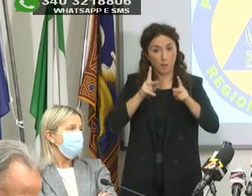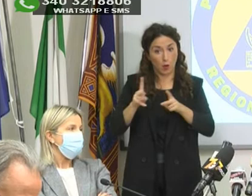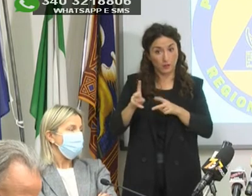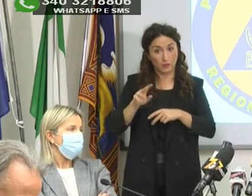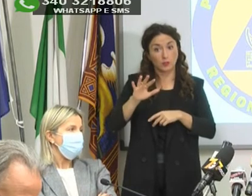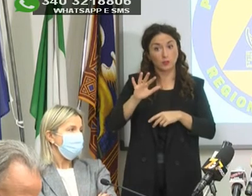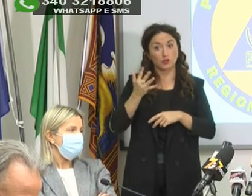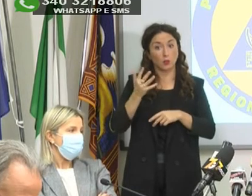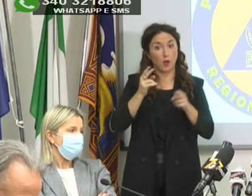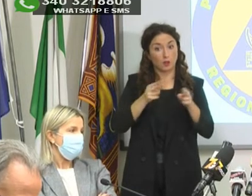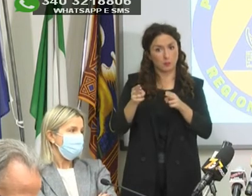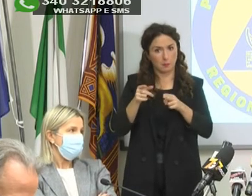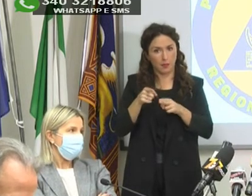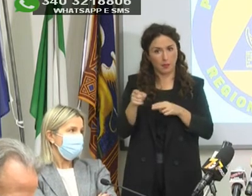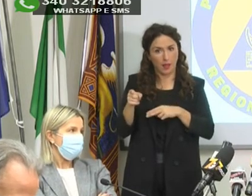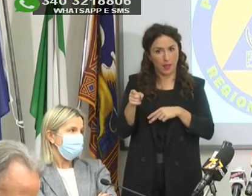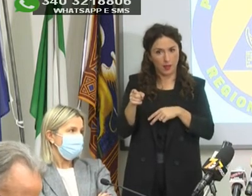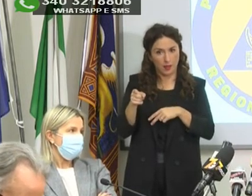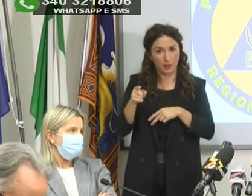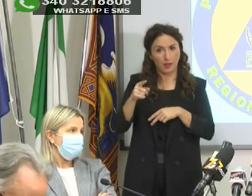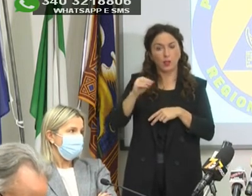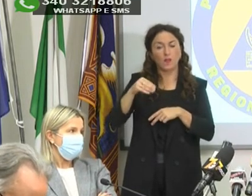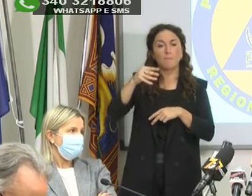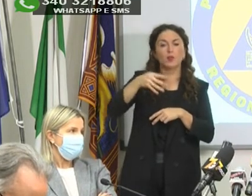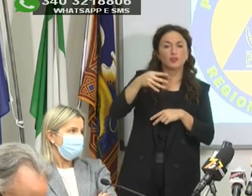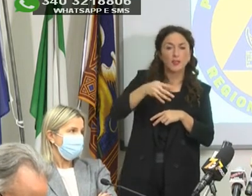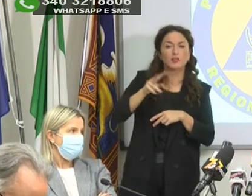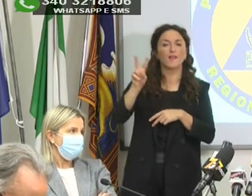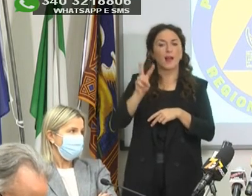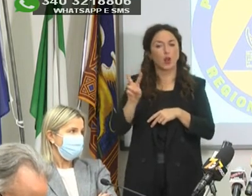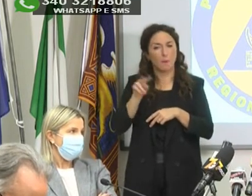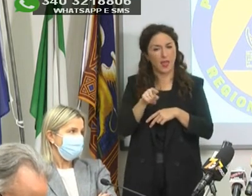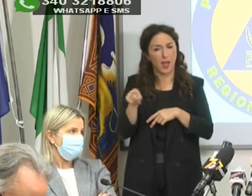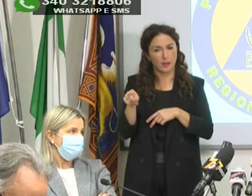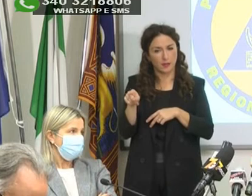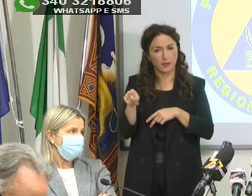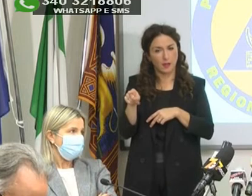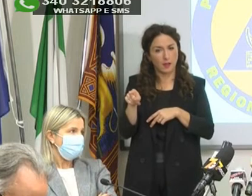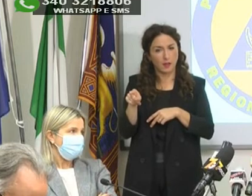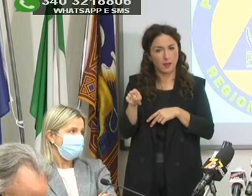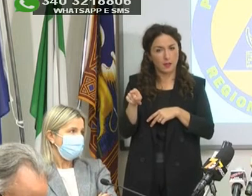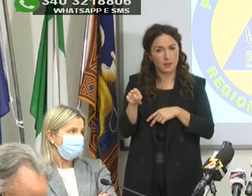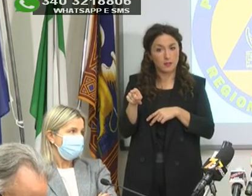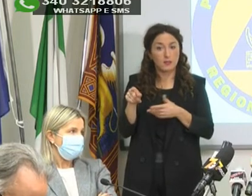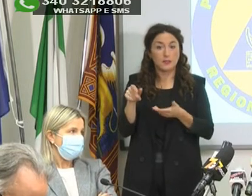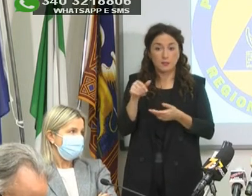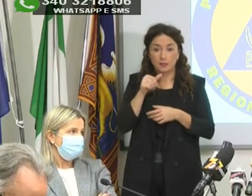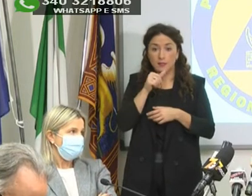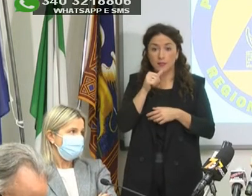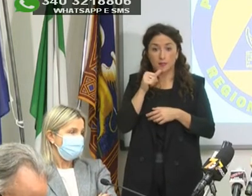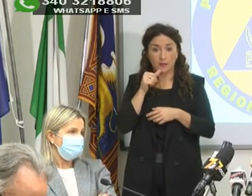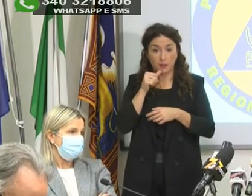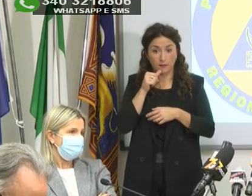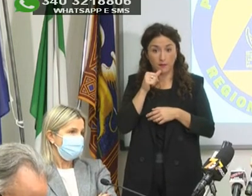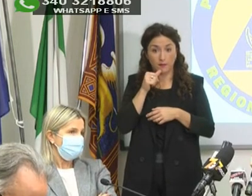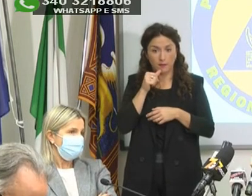5 ospedali dismessi, no? Monselice, Valdobbiadene, quello che vi viene in mente. Ho detto, bisogna avere i tubi dappertutto,